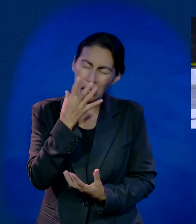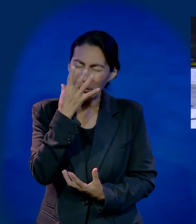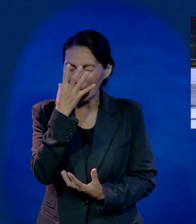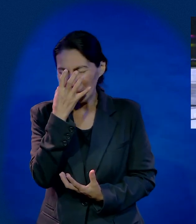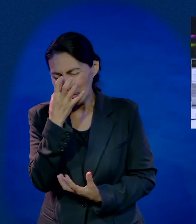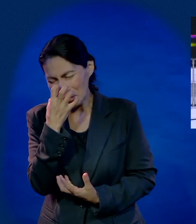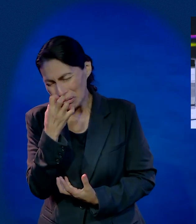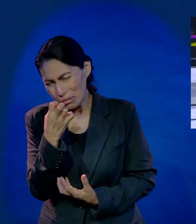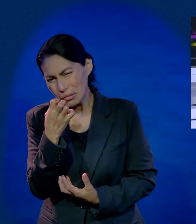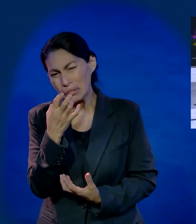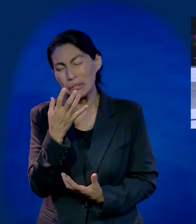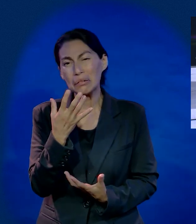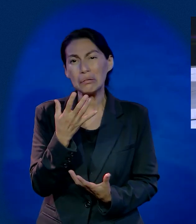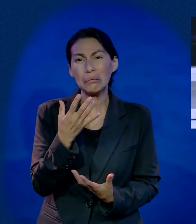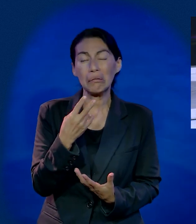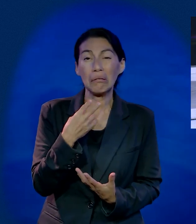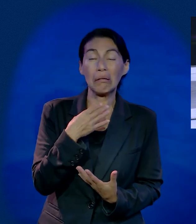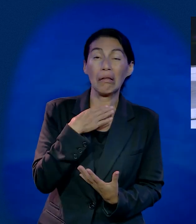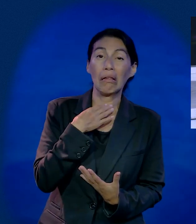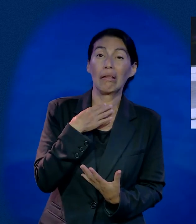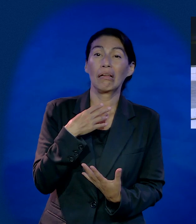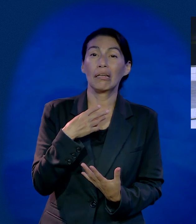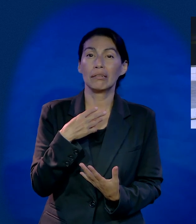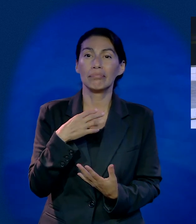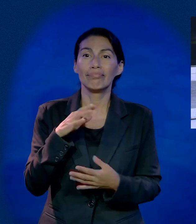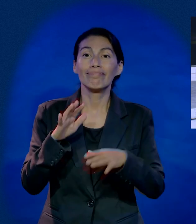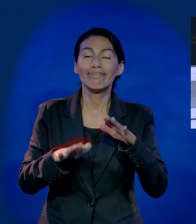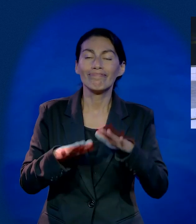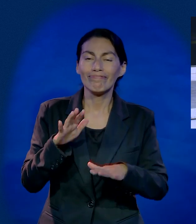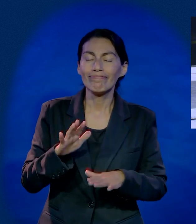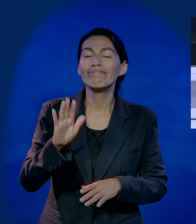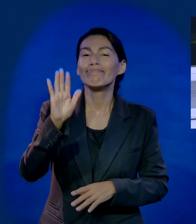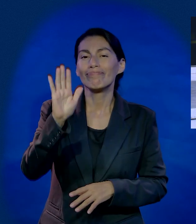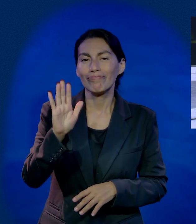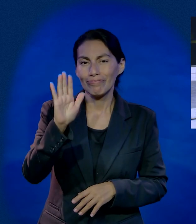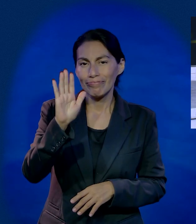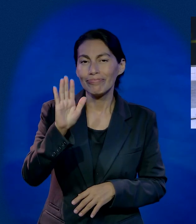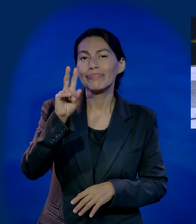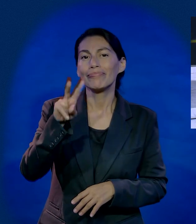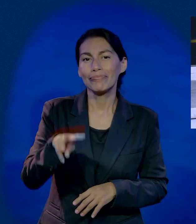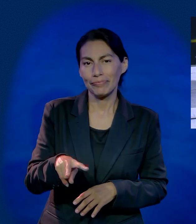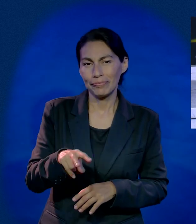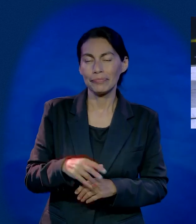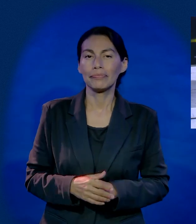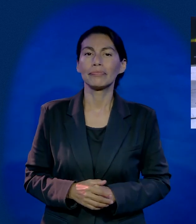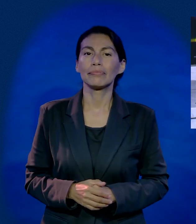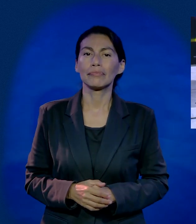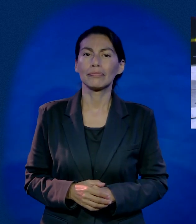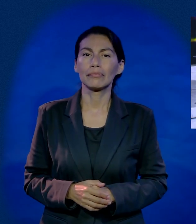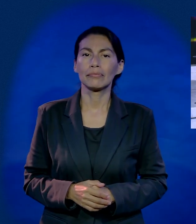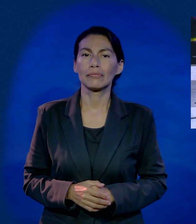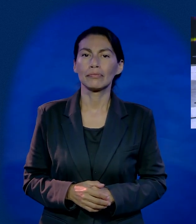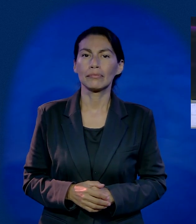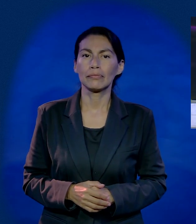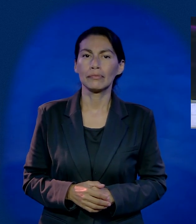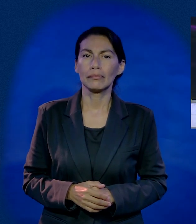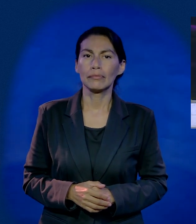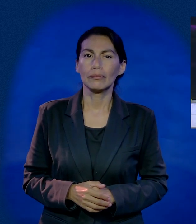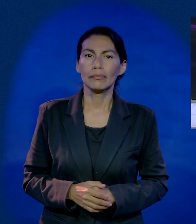una cosa con mucho cuidado: a veces esa es la impresión que damos.